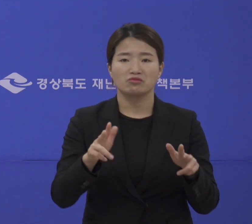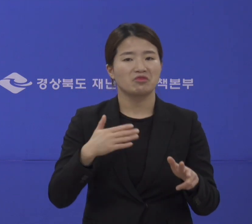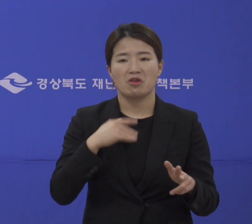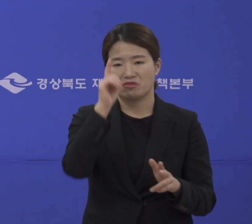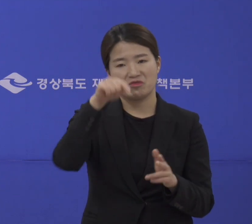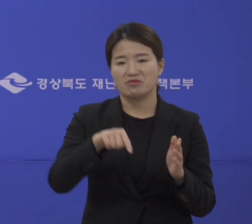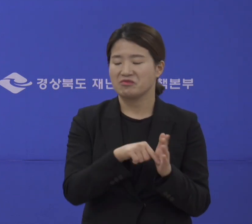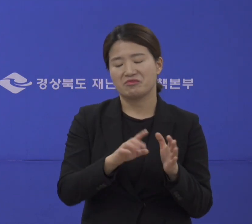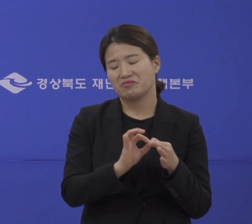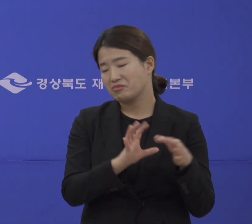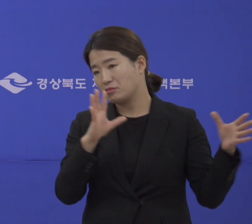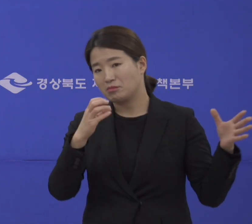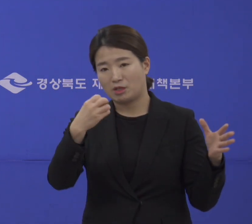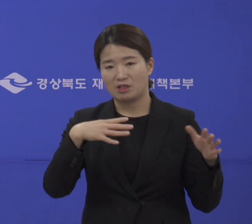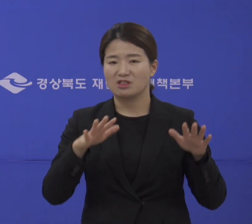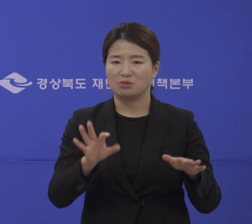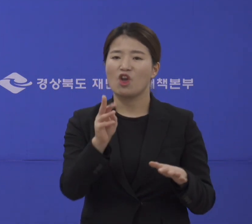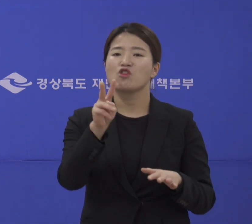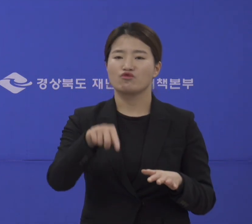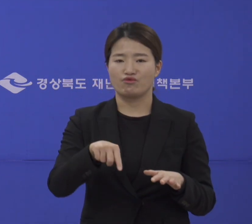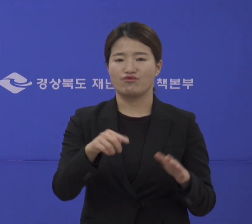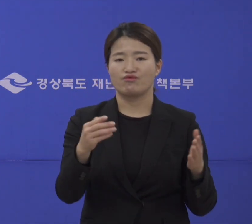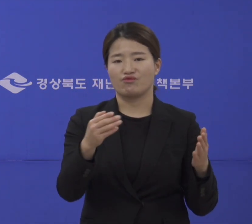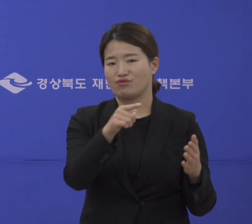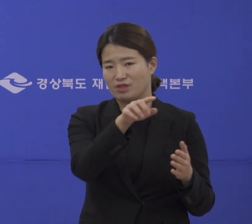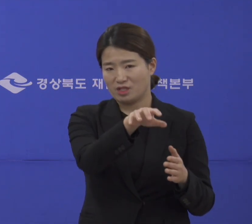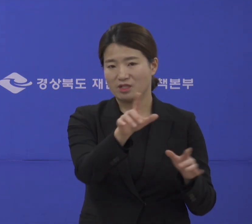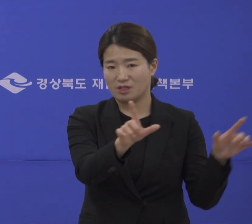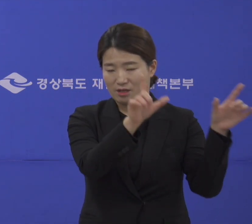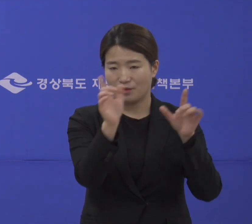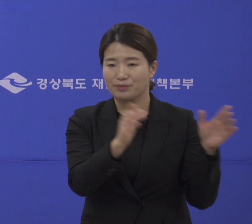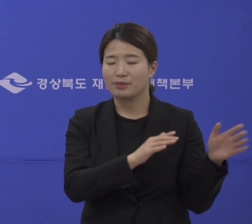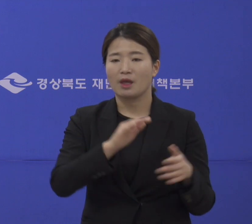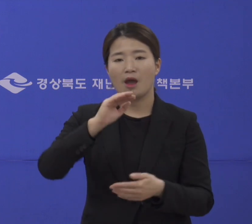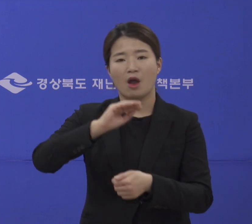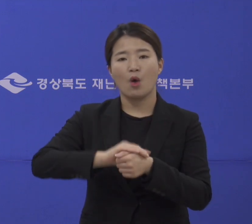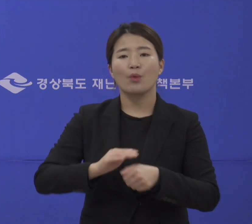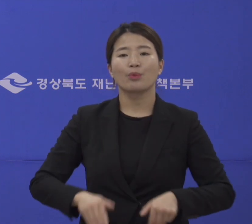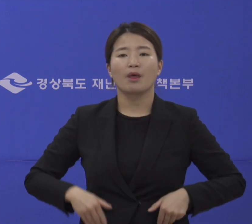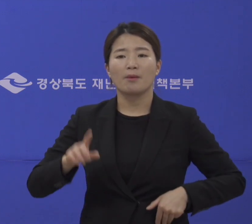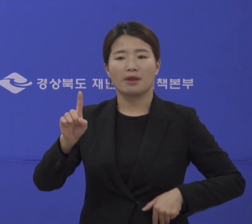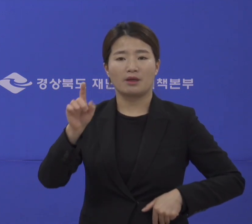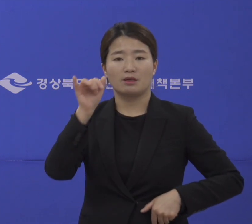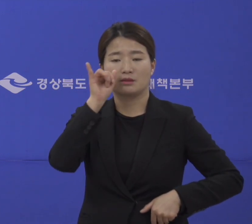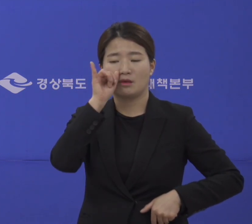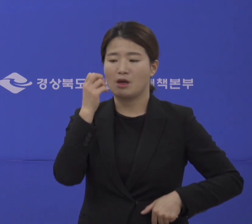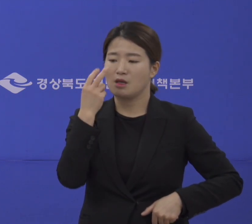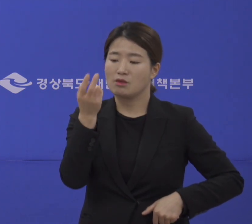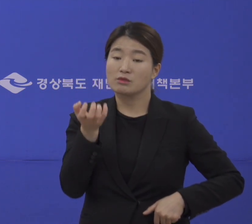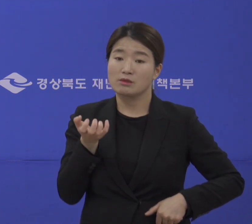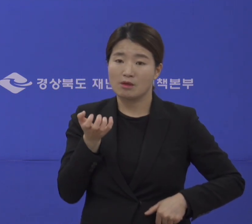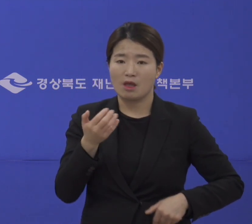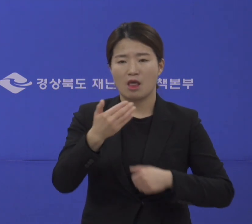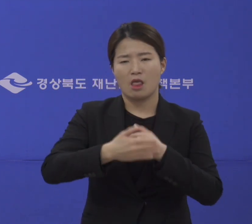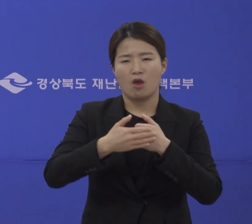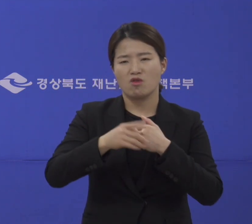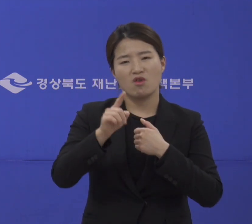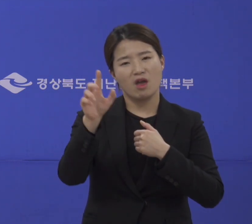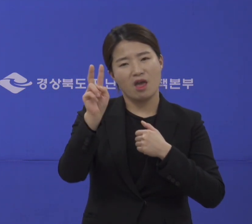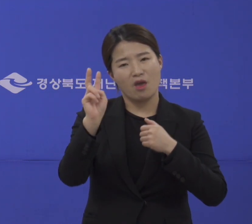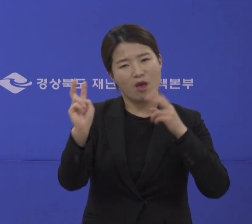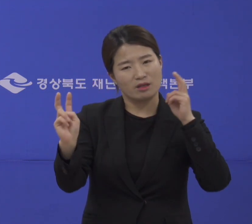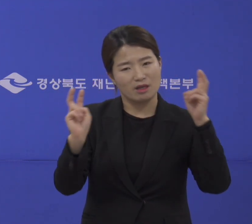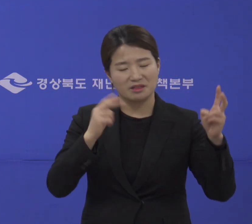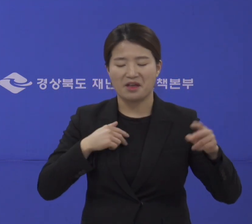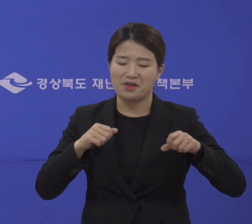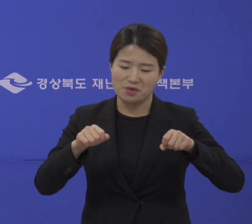계시더라고요. 또 경산에 한 분이 계시는데 두 달 전까지 대구의 어느 회사에서 청소를